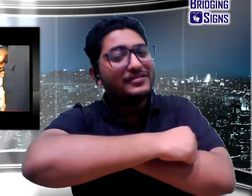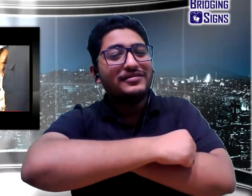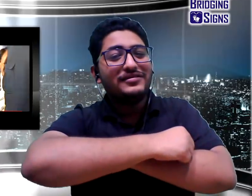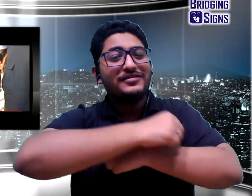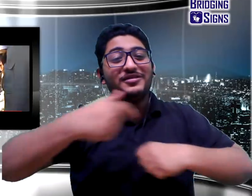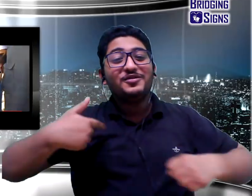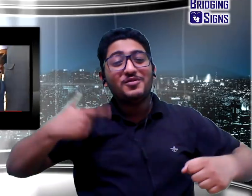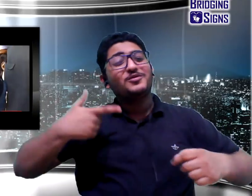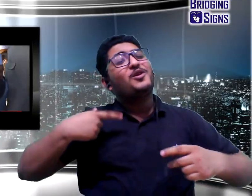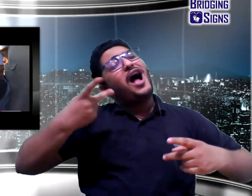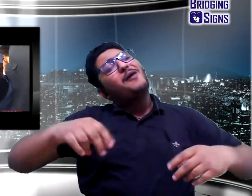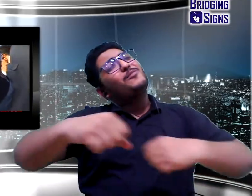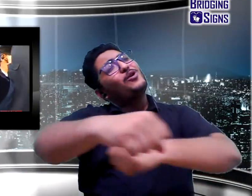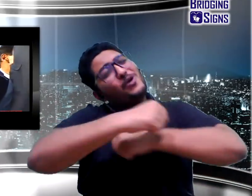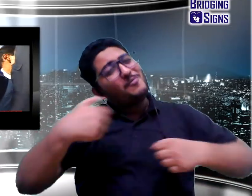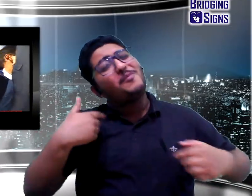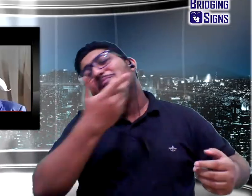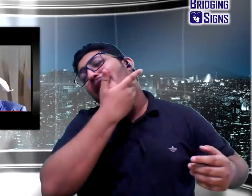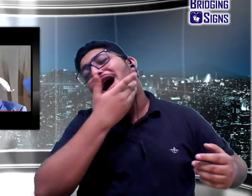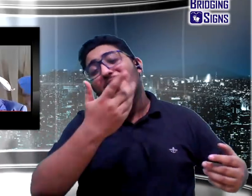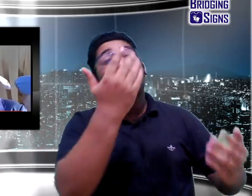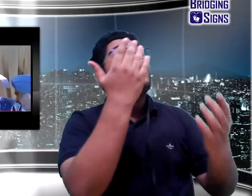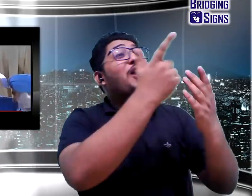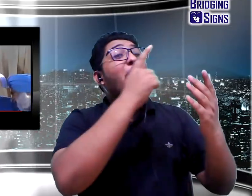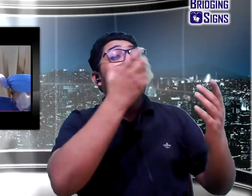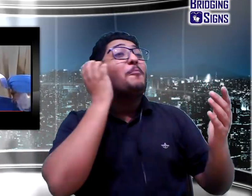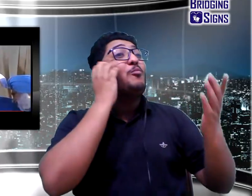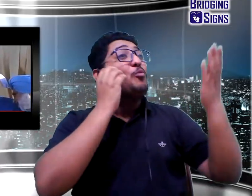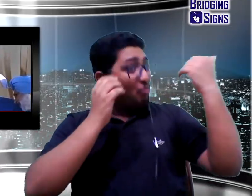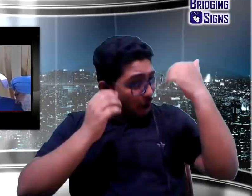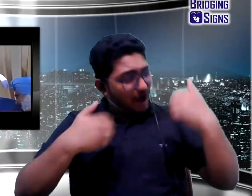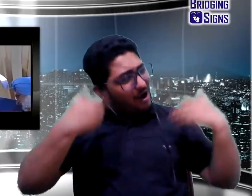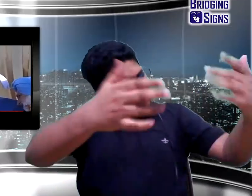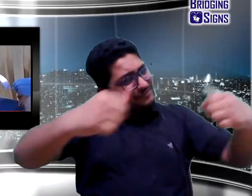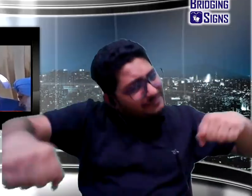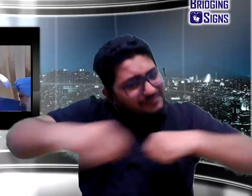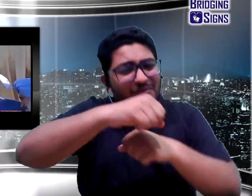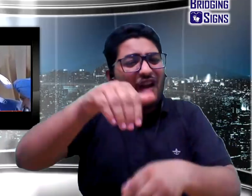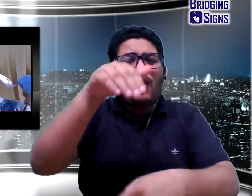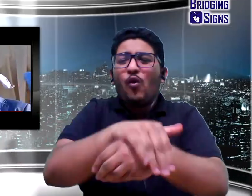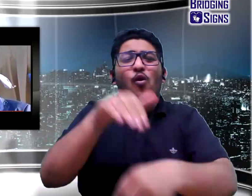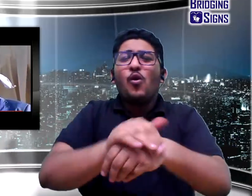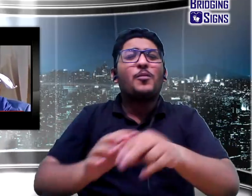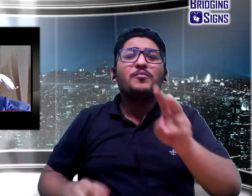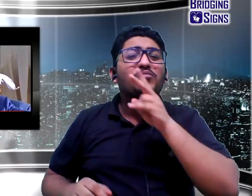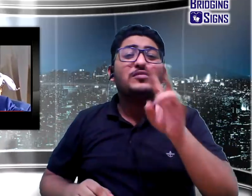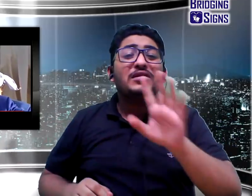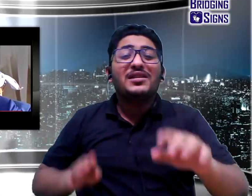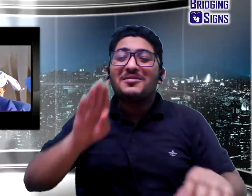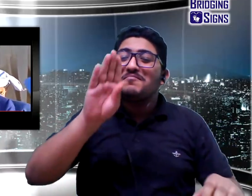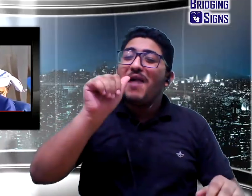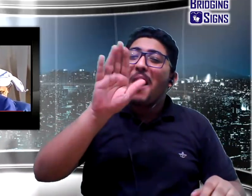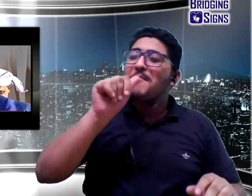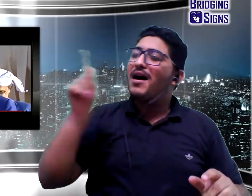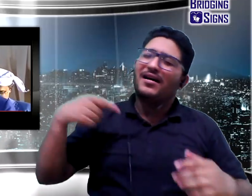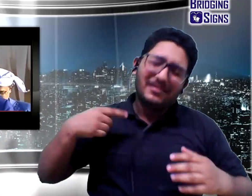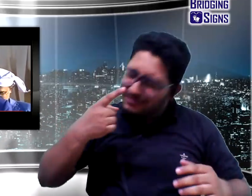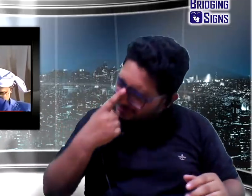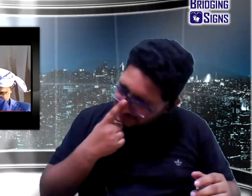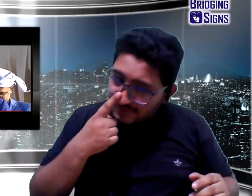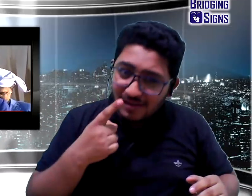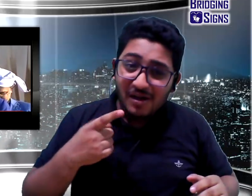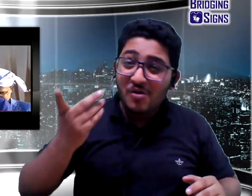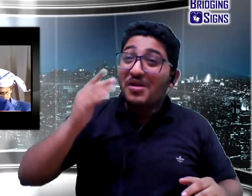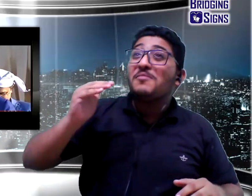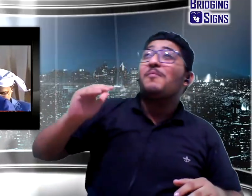जफ्फी पाउण नूं तैयार हाँ। तुसीं जे मैनूं बुलाओ, जे गल घुट के जफ्फी ना पावां, इत्थे पार्टियां नहीं देखणियां, इत्थे बाबा देखना, बाबा जिन्हें ना